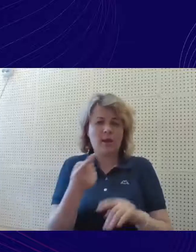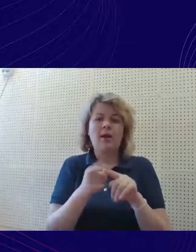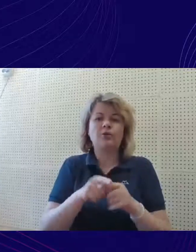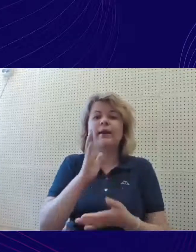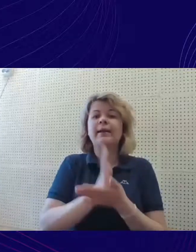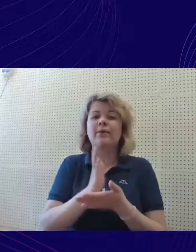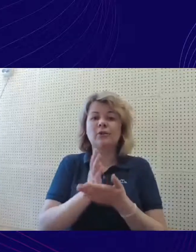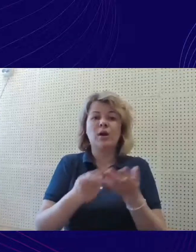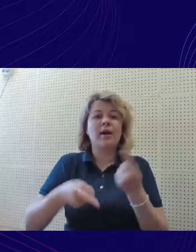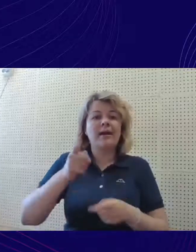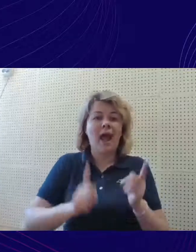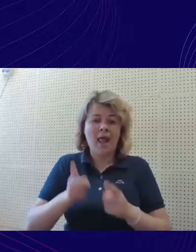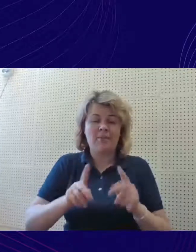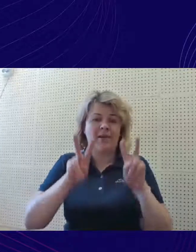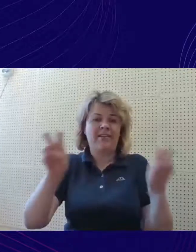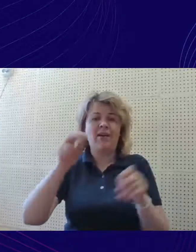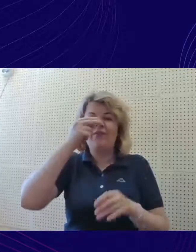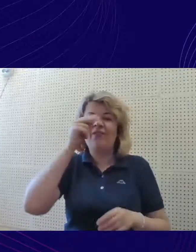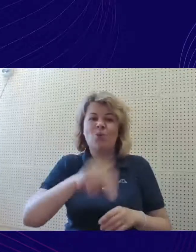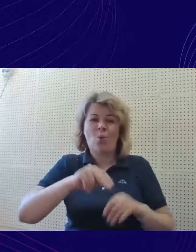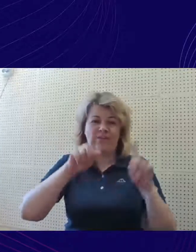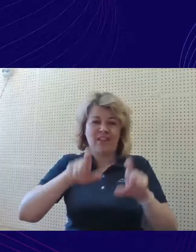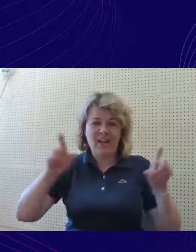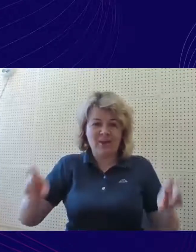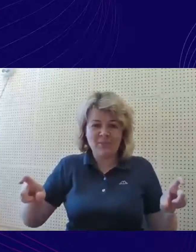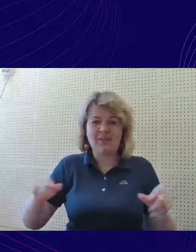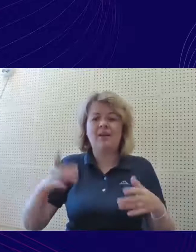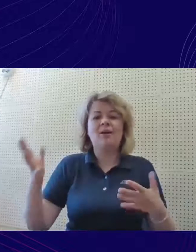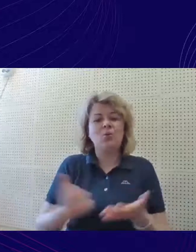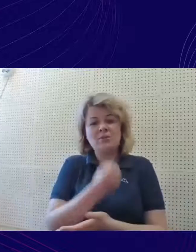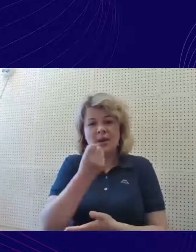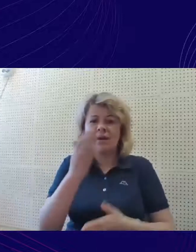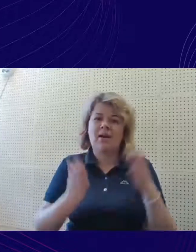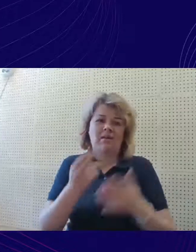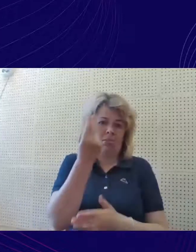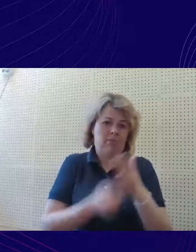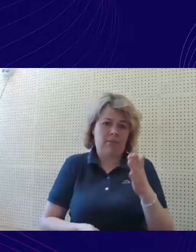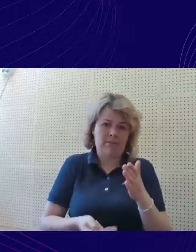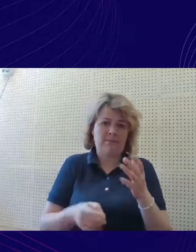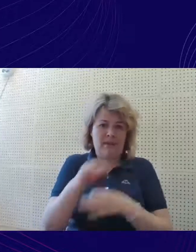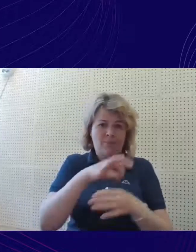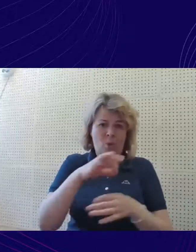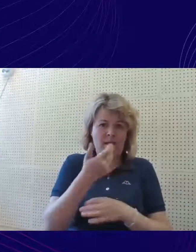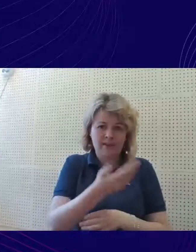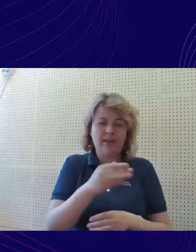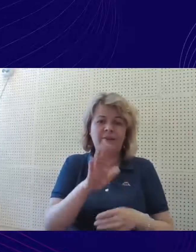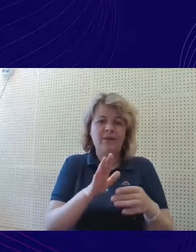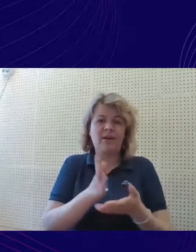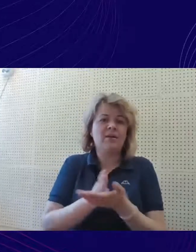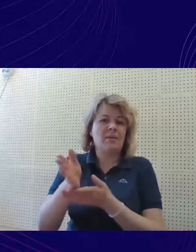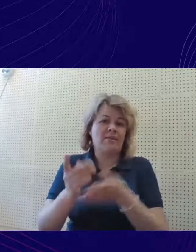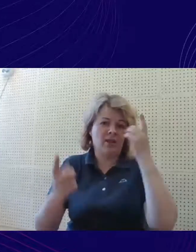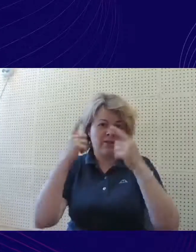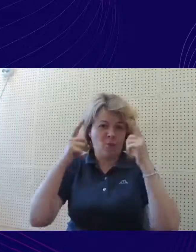реальными виновниками, в кавычках, успеха или неуспеха проекта в творческой части.